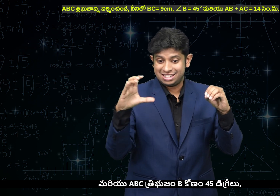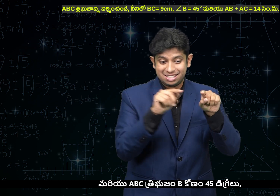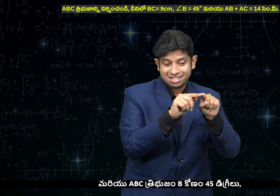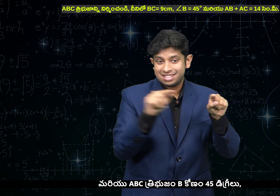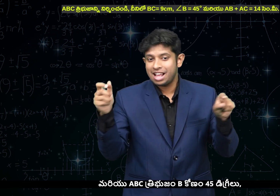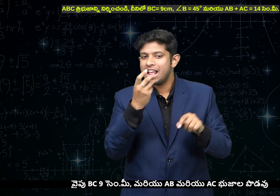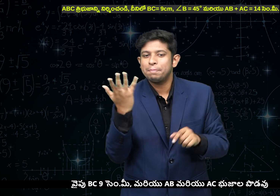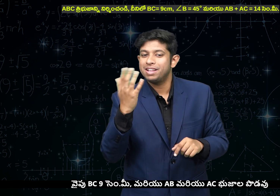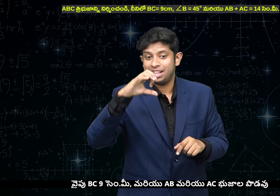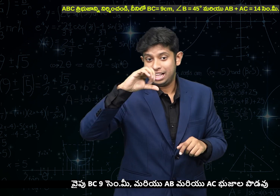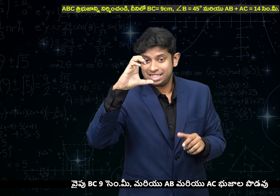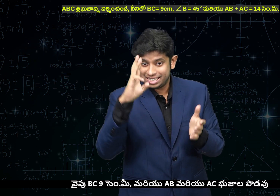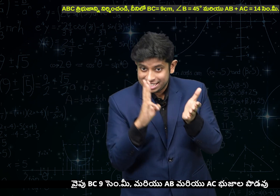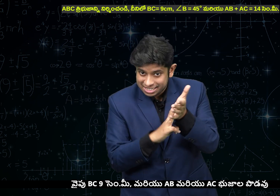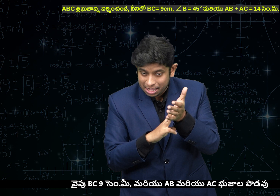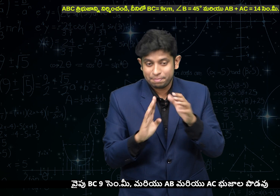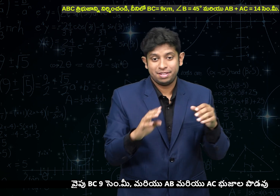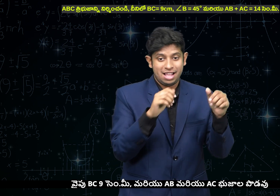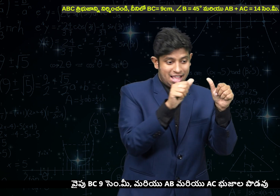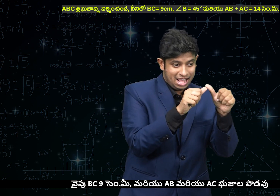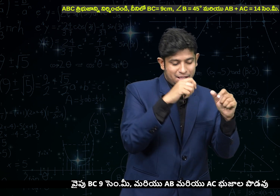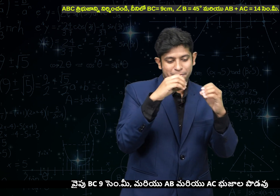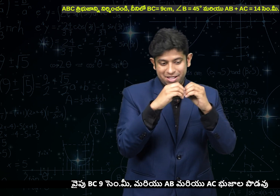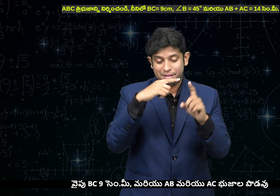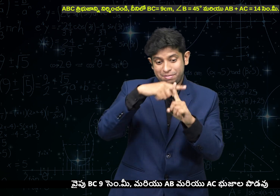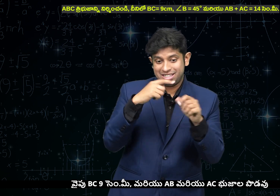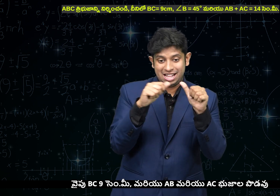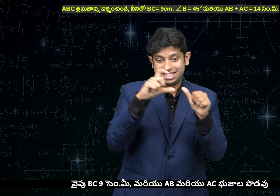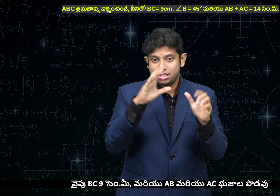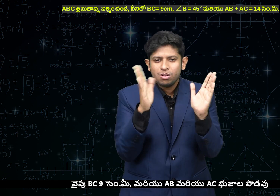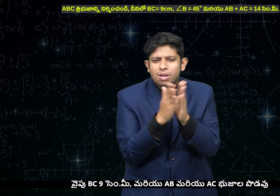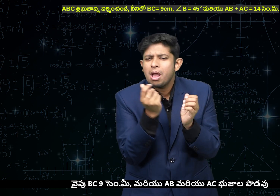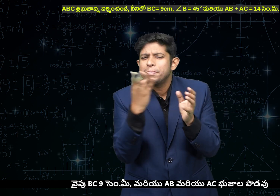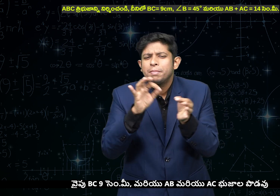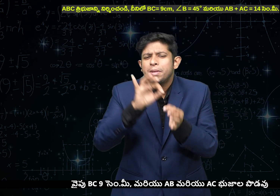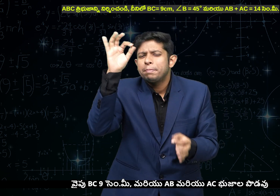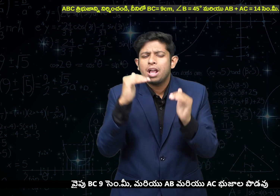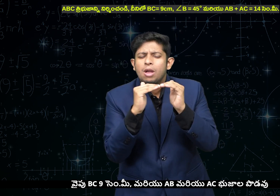డిగ్రీలు, వైపు బీసీ 9 సెంటీమీటర్లు మరియు ఏబి